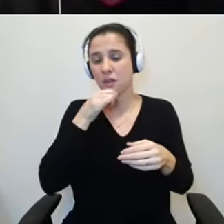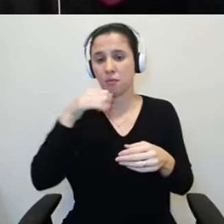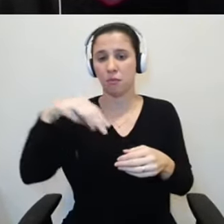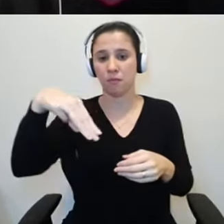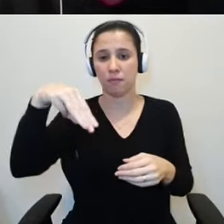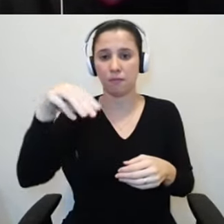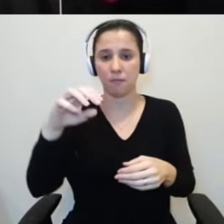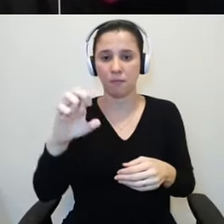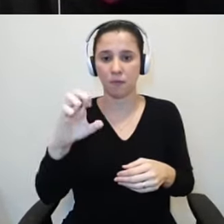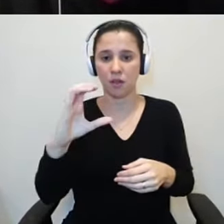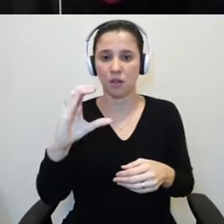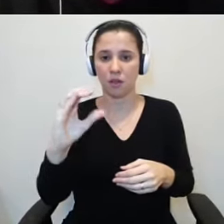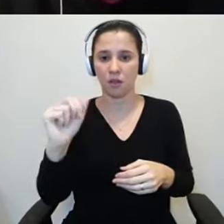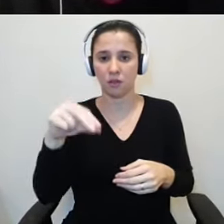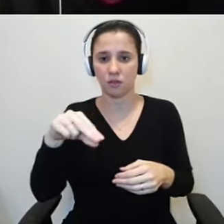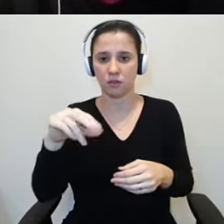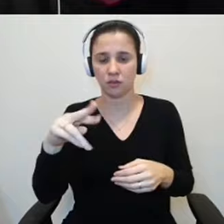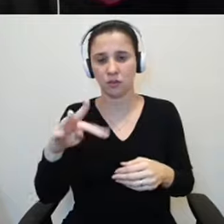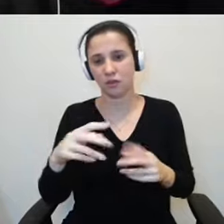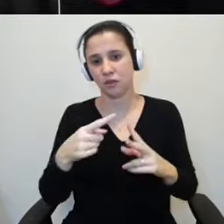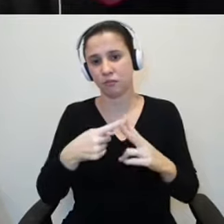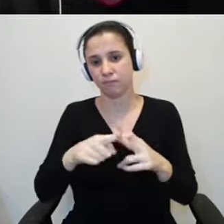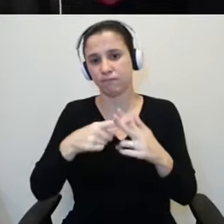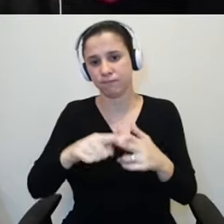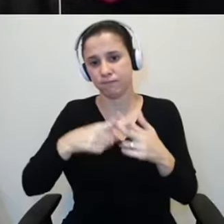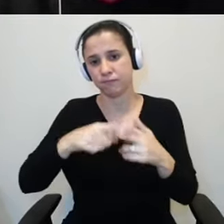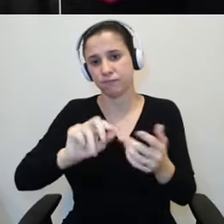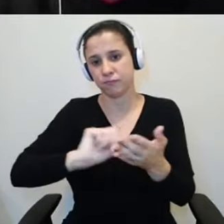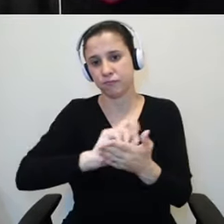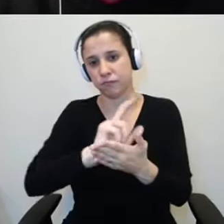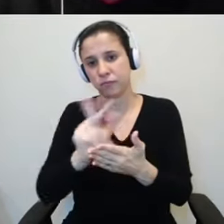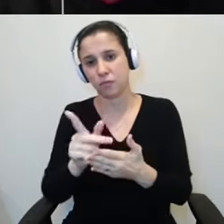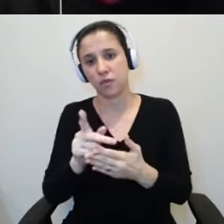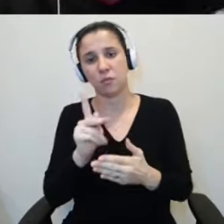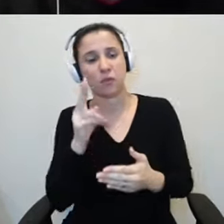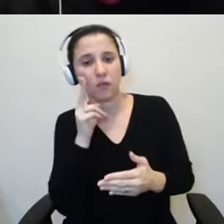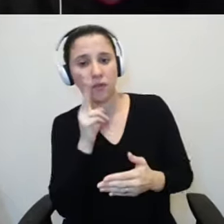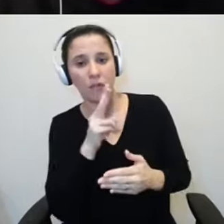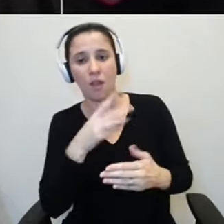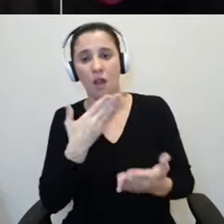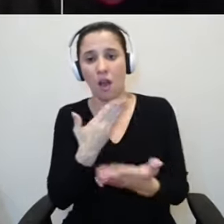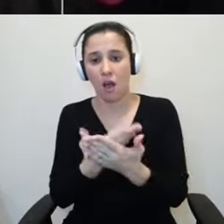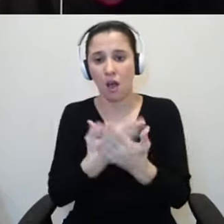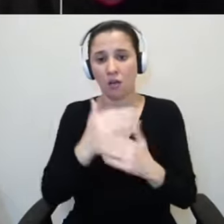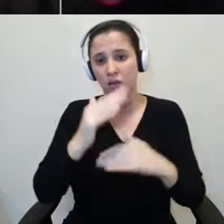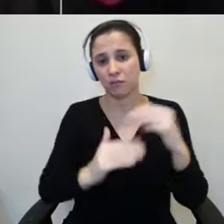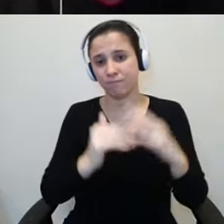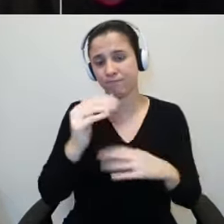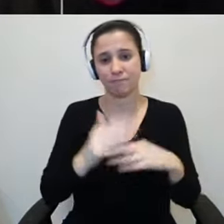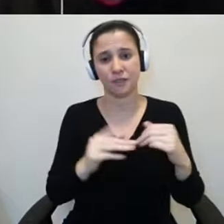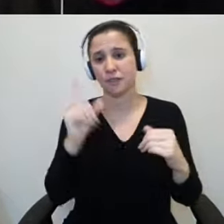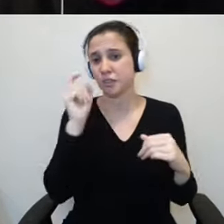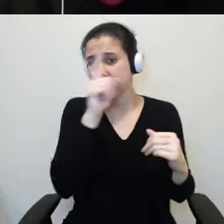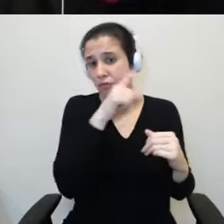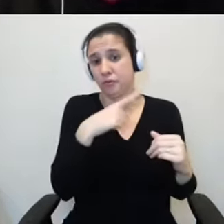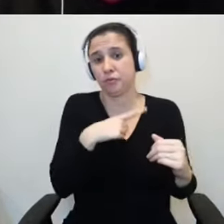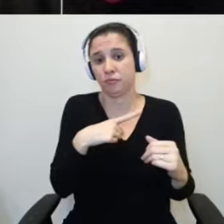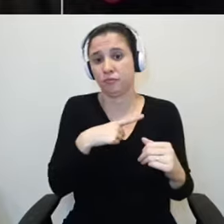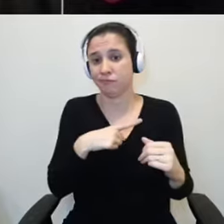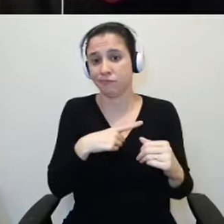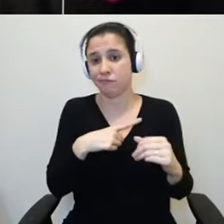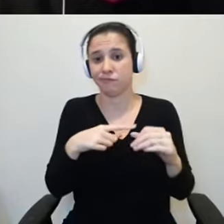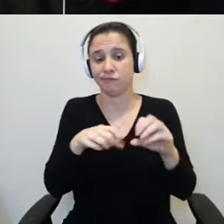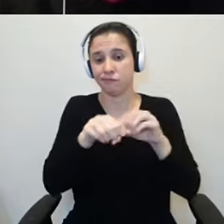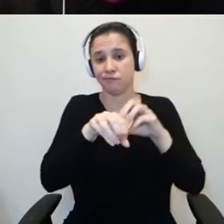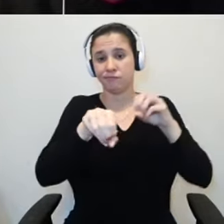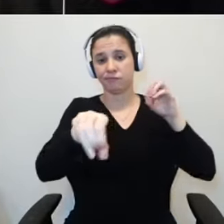ali, que a gente sabe que o pessoal vai ali para o laboratório. É muito difícil a gente consegue executar a atividade de maneira remota.